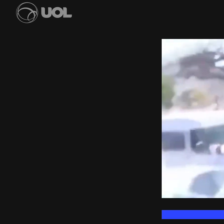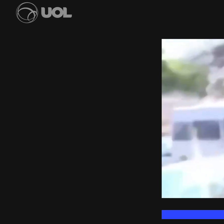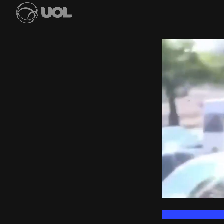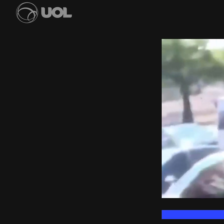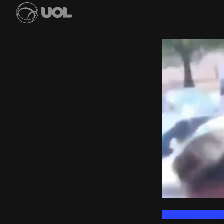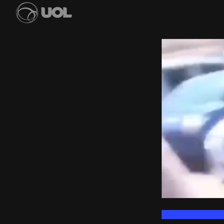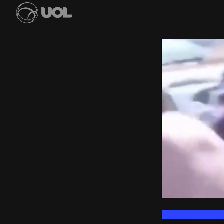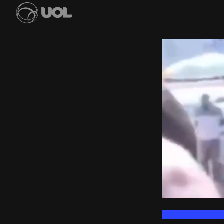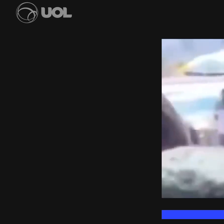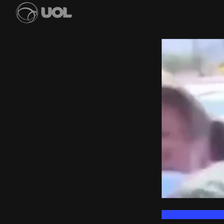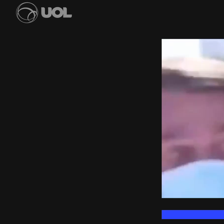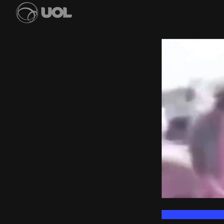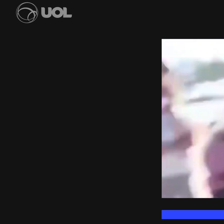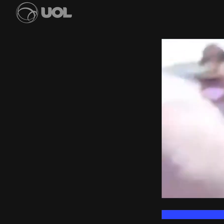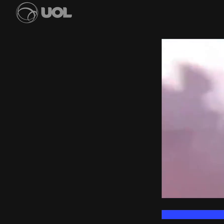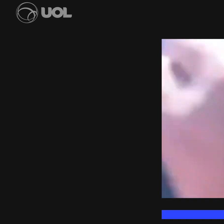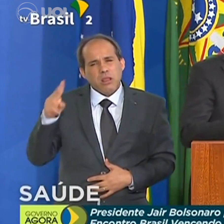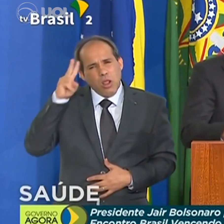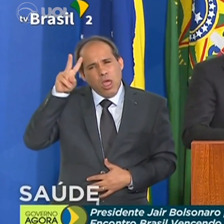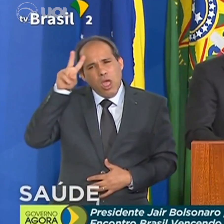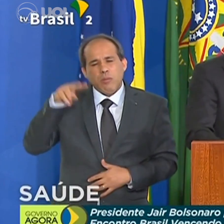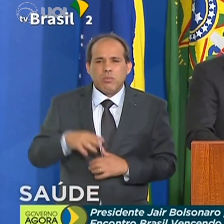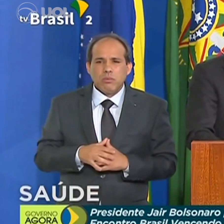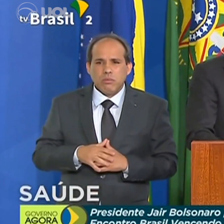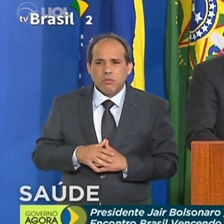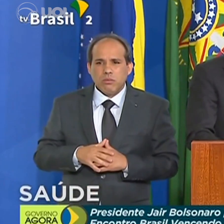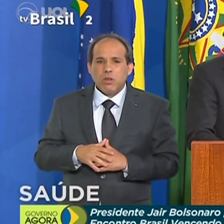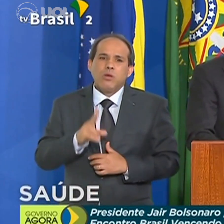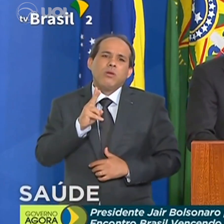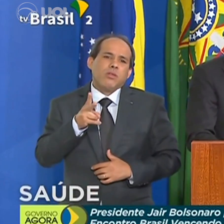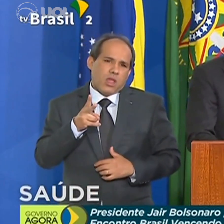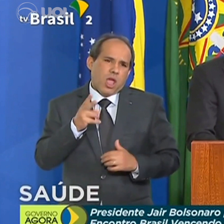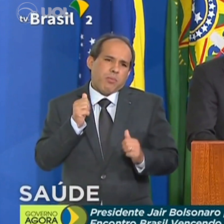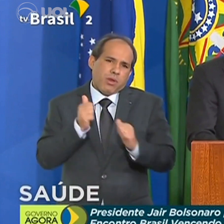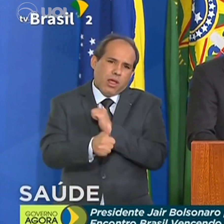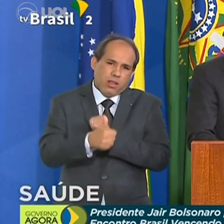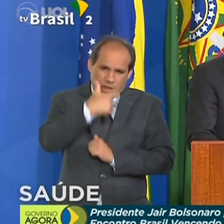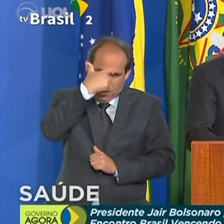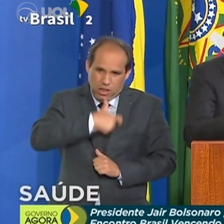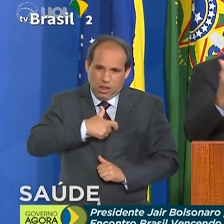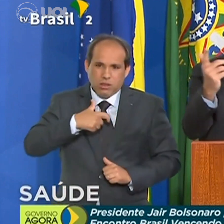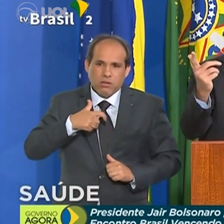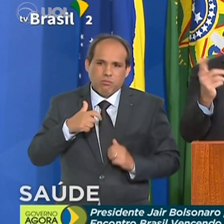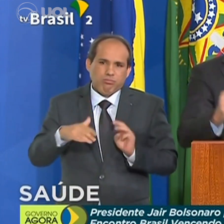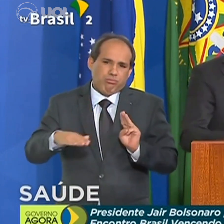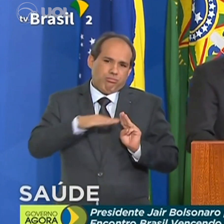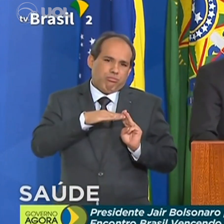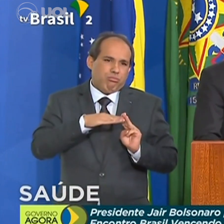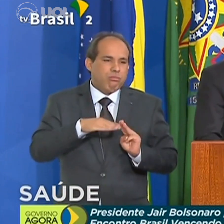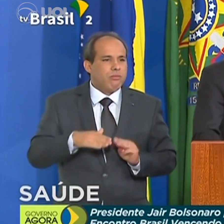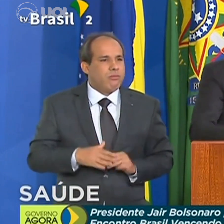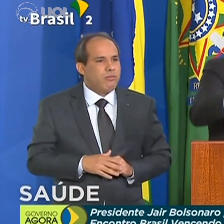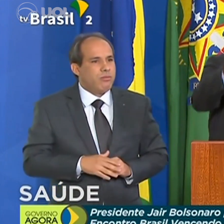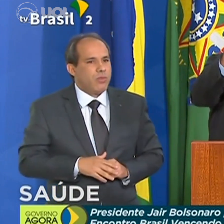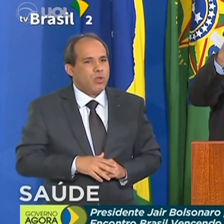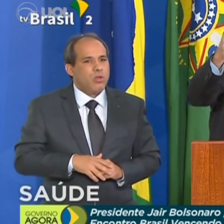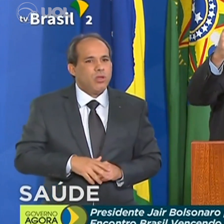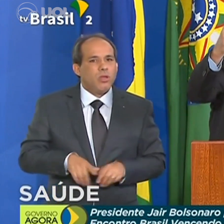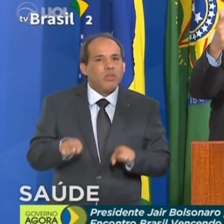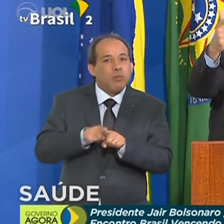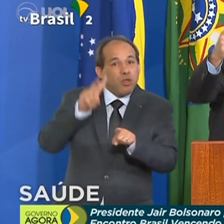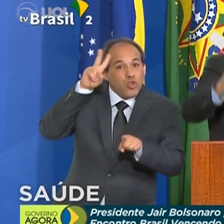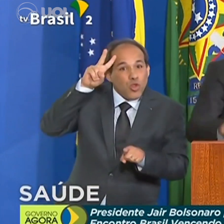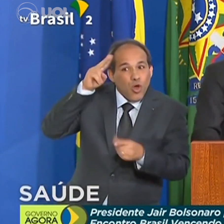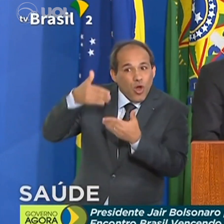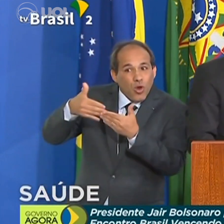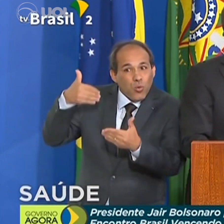tá? Lateral aqui. Sempre fui atleta das Forças Armadas. Né? Aquela história de atleta, né? Que o pessoal da imprensa